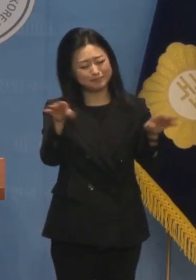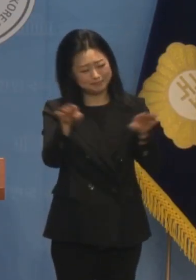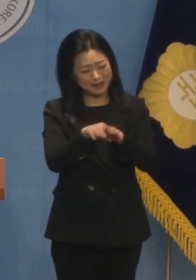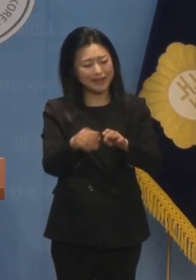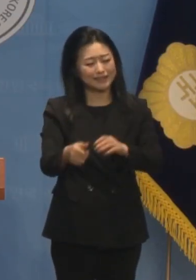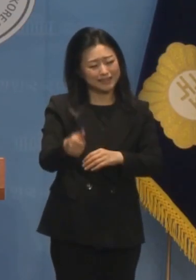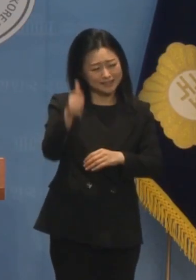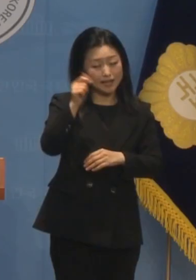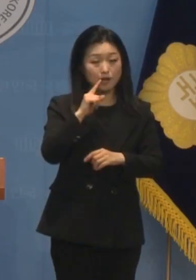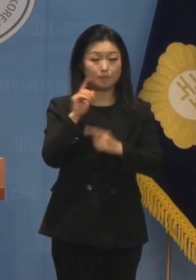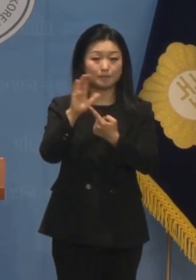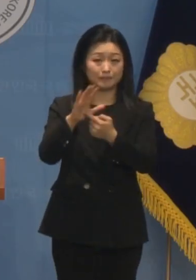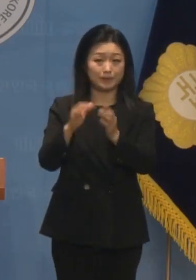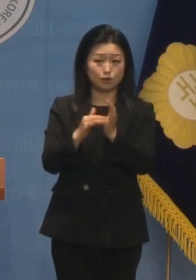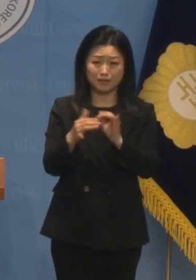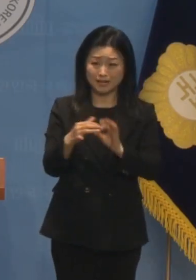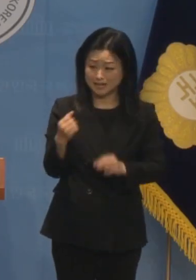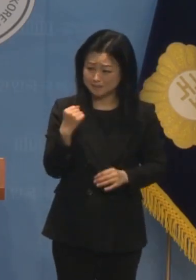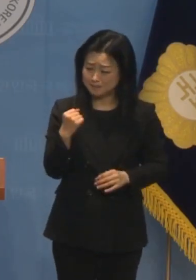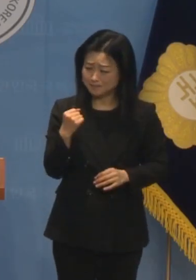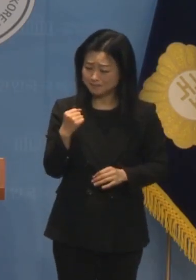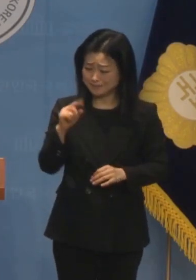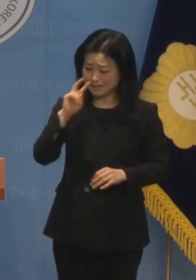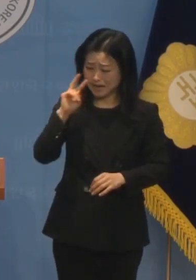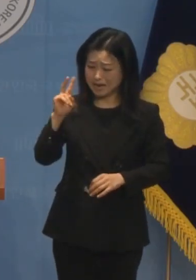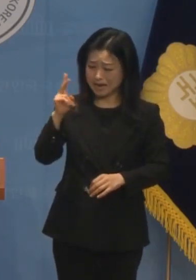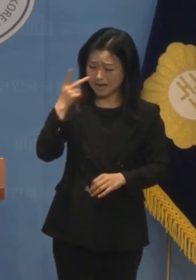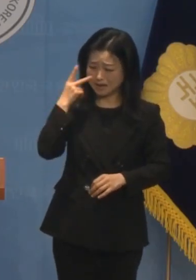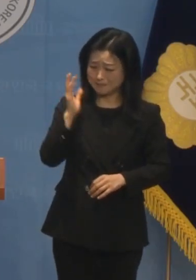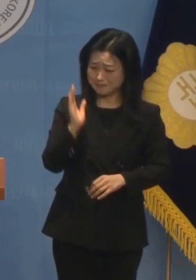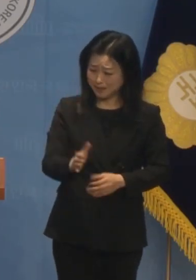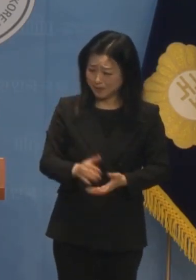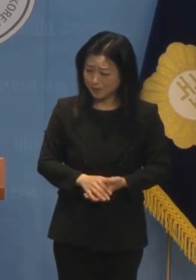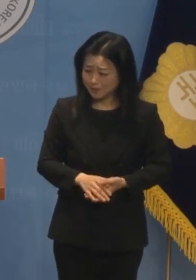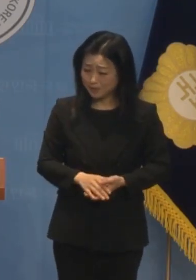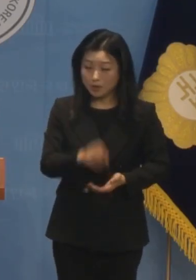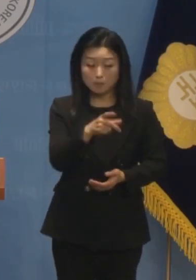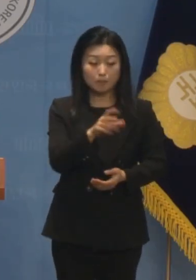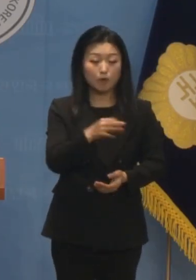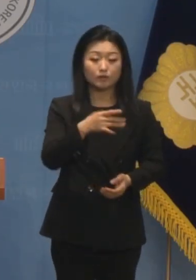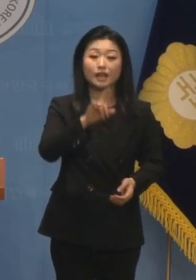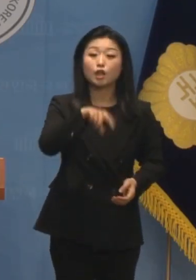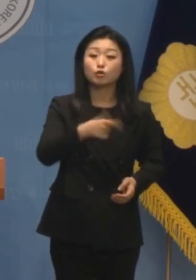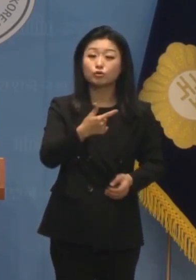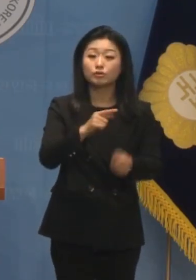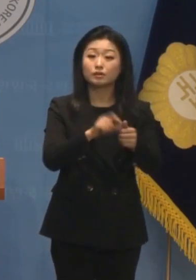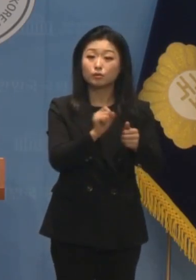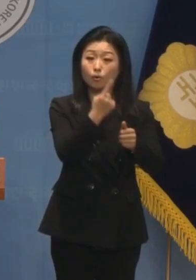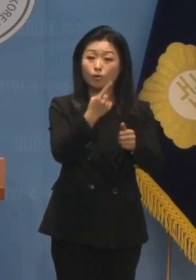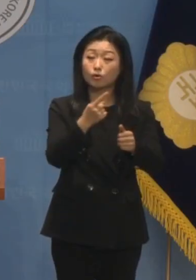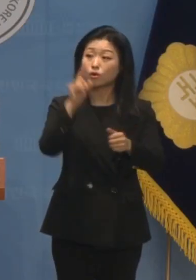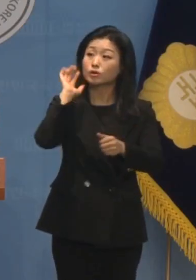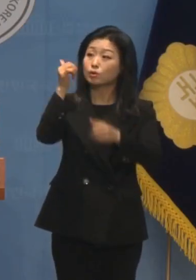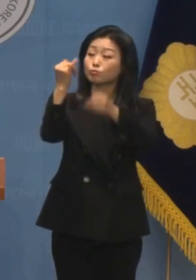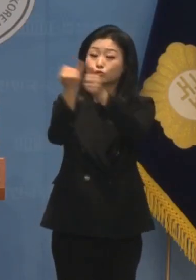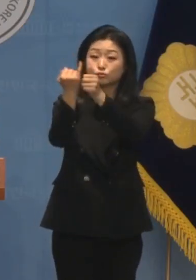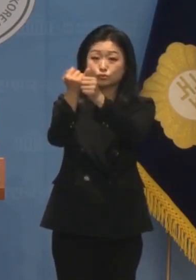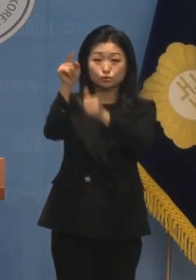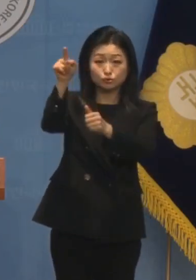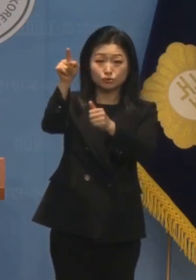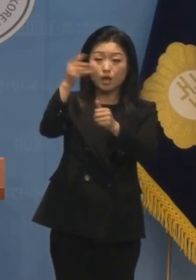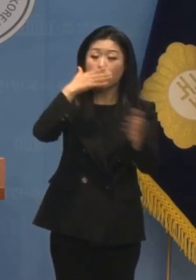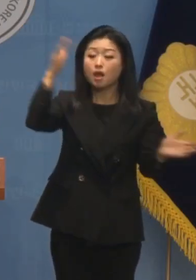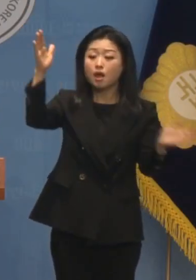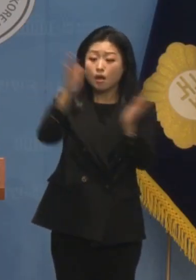옹호했습니다. 국민의힘이 단단히 착각하고 있는 것입니다. 명태균 게이트로 윤석열 김건희 국정농단의